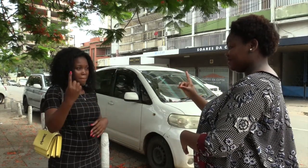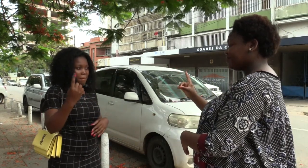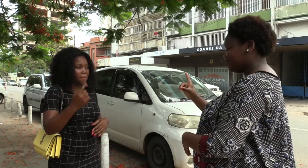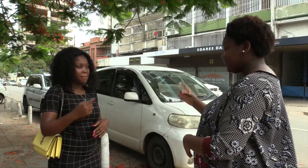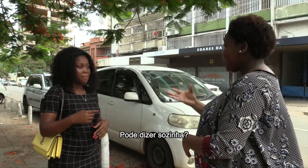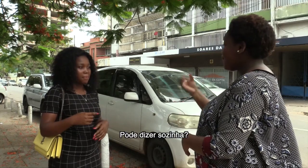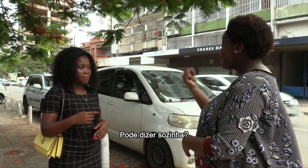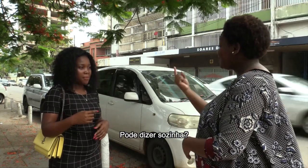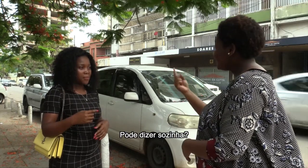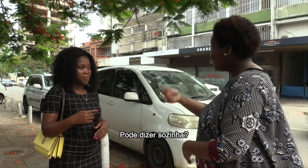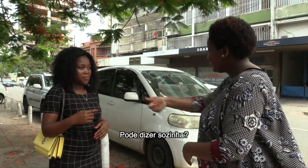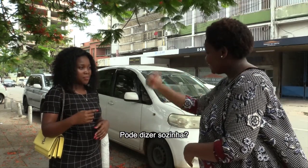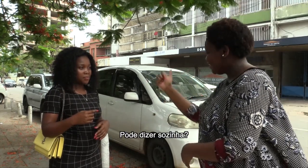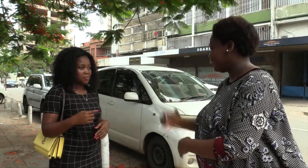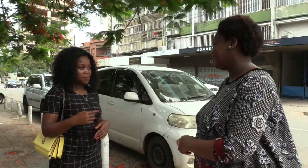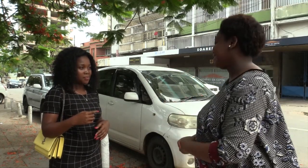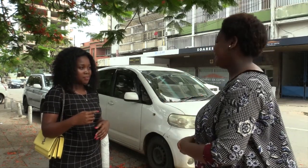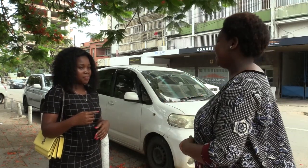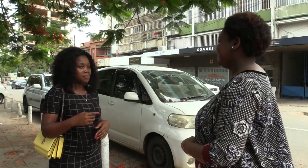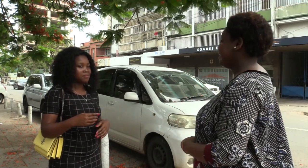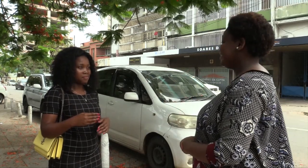Pode dizer sozinha?